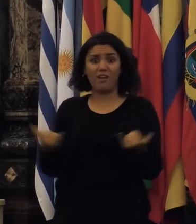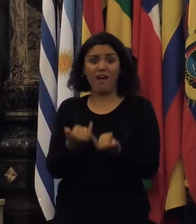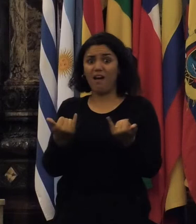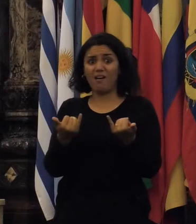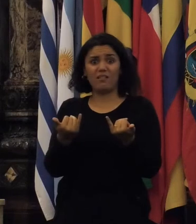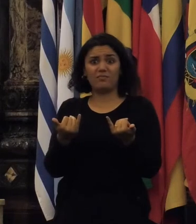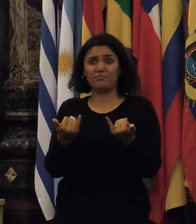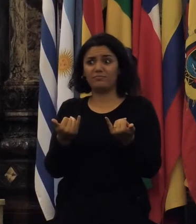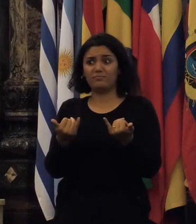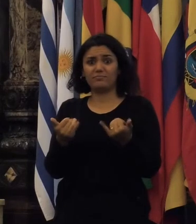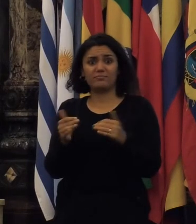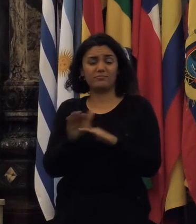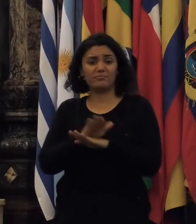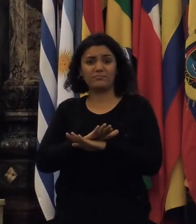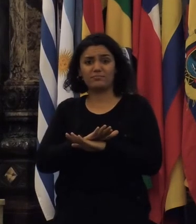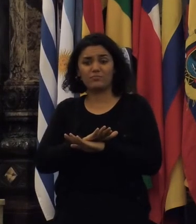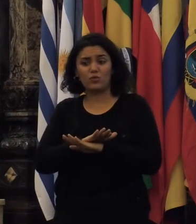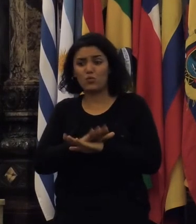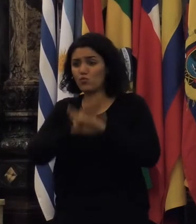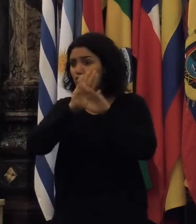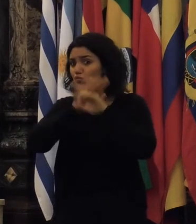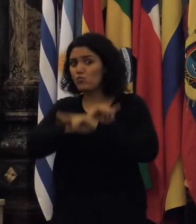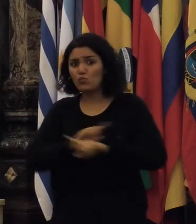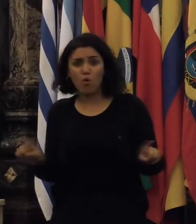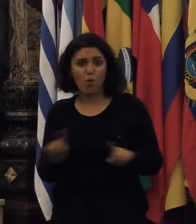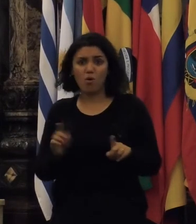pueda sostenerlo hoy en día. Es lo mismo que decir cabeza hueca.